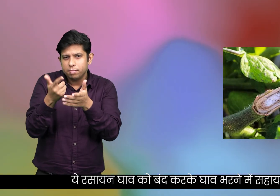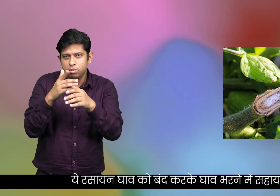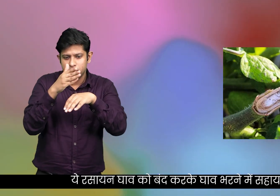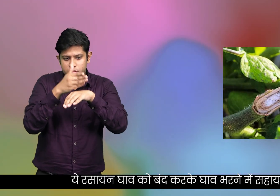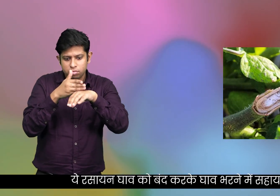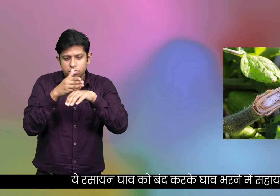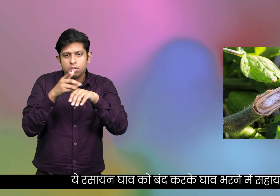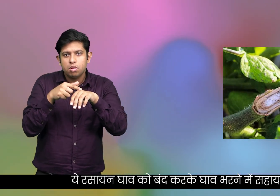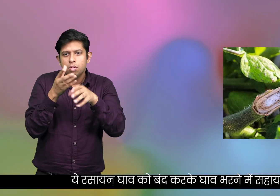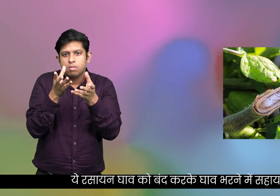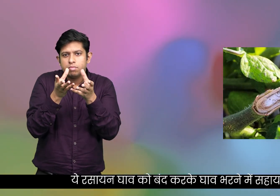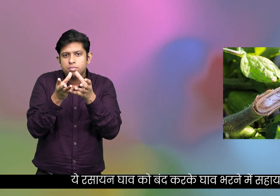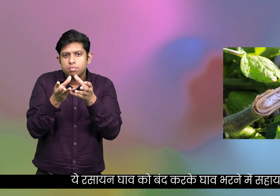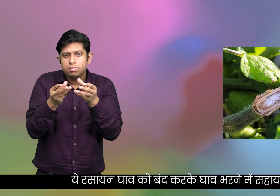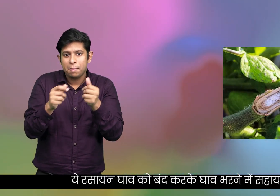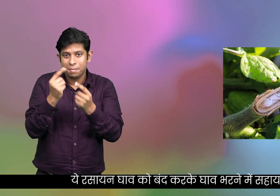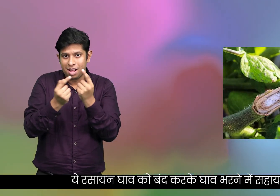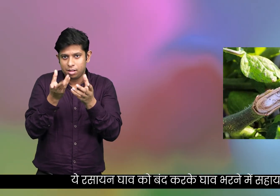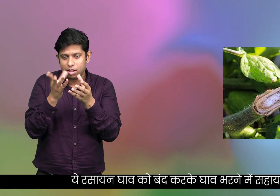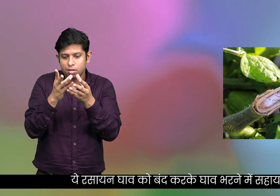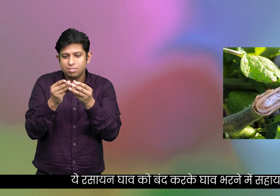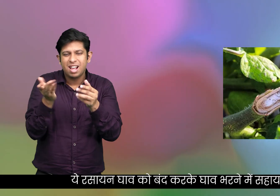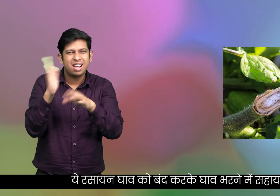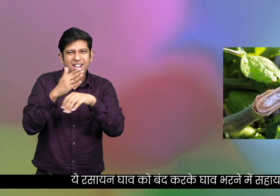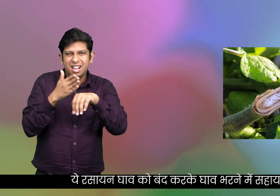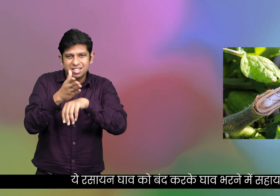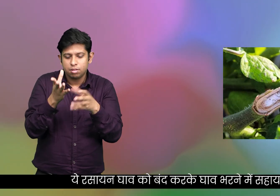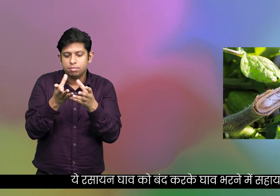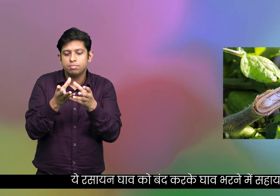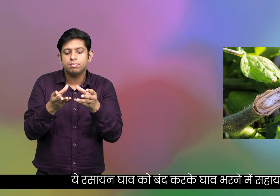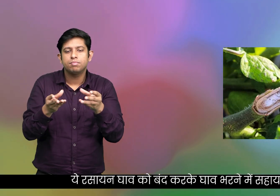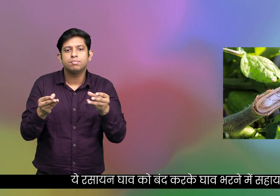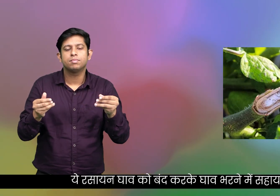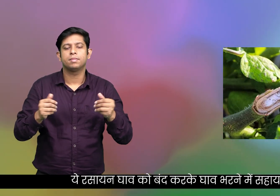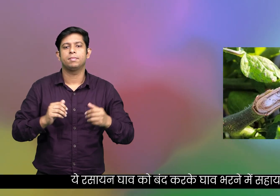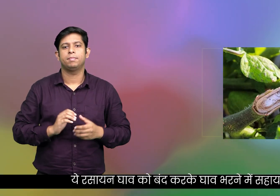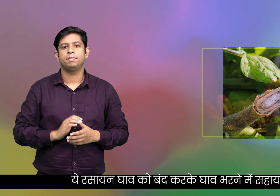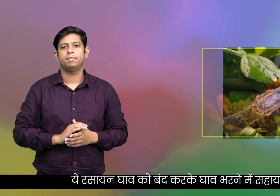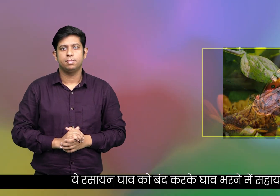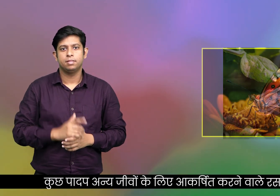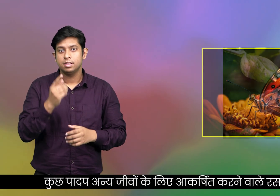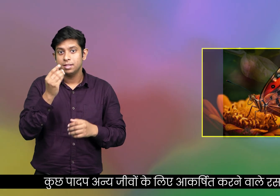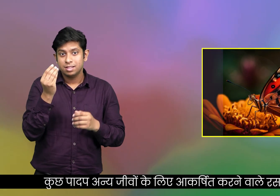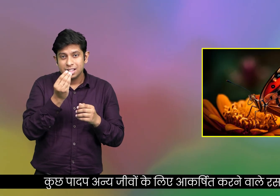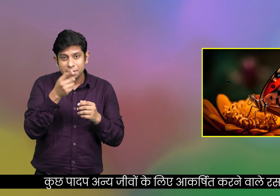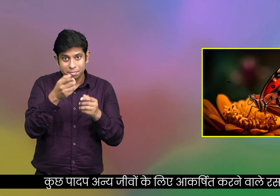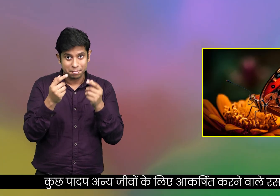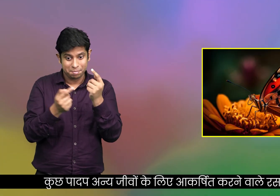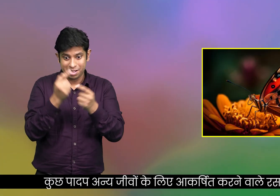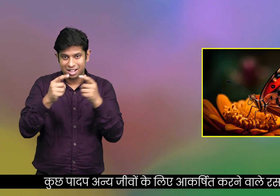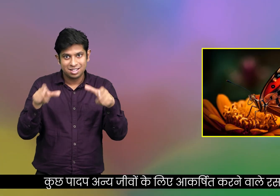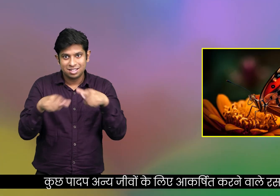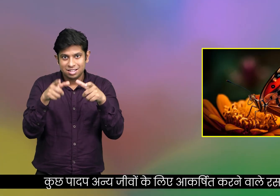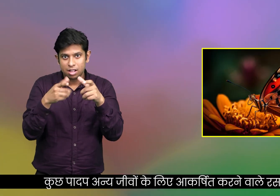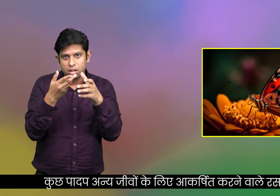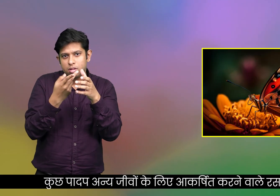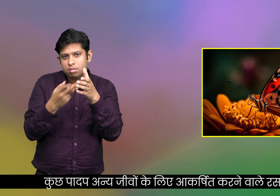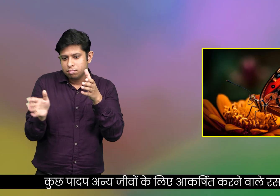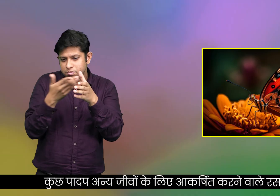को बंद करके घाव भरने से सहायक होते हैं। कुछ पादप अन्य जीवों के लिए